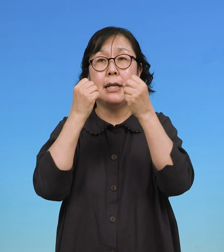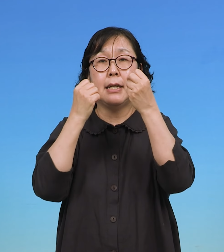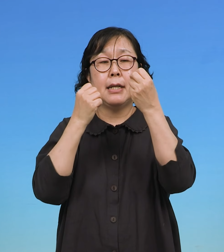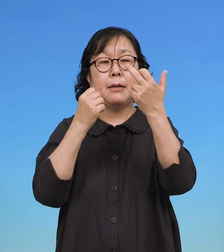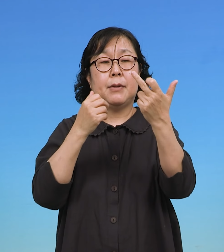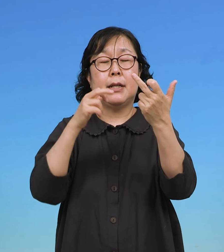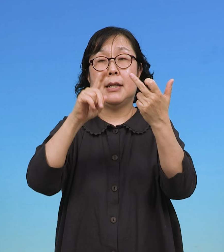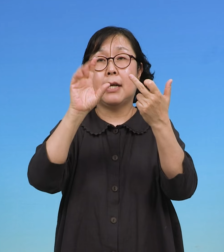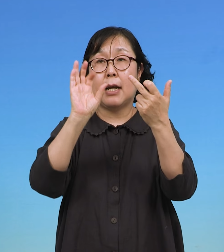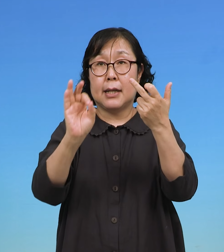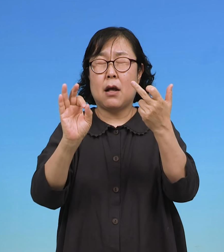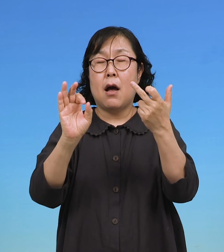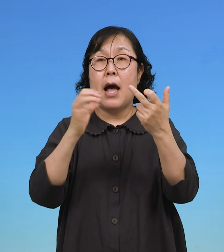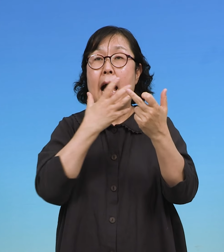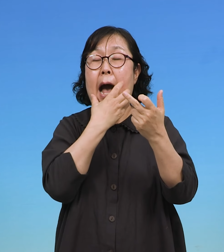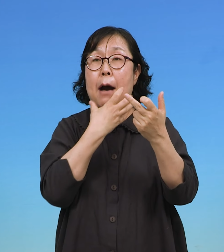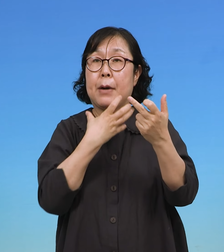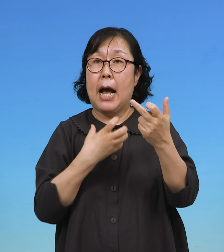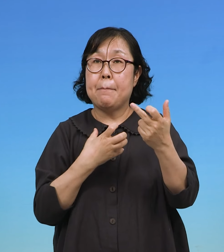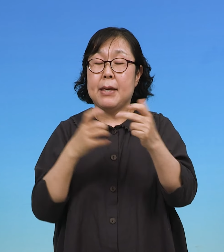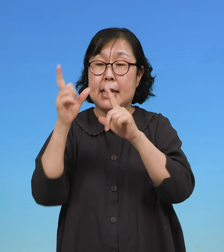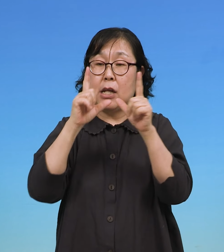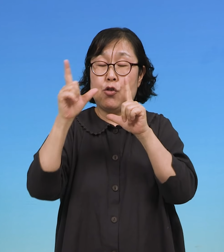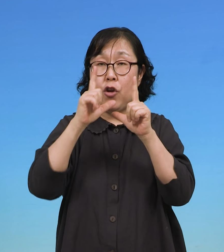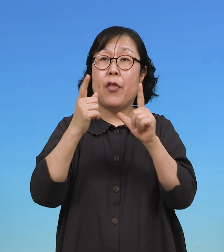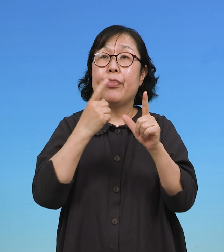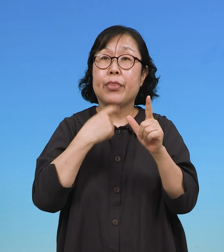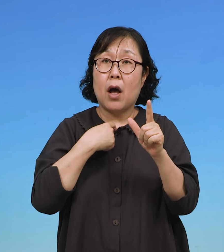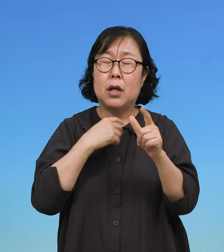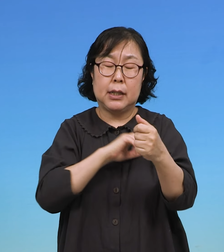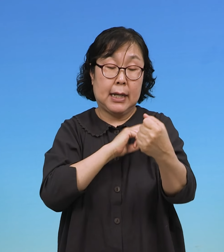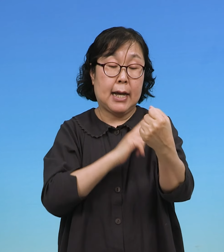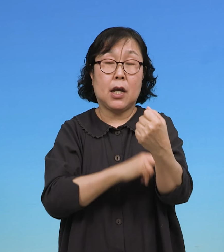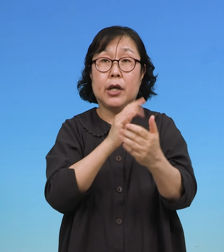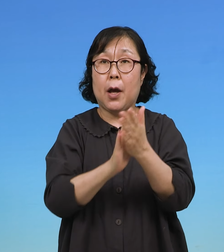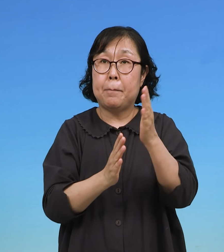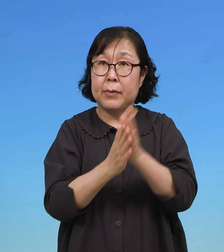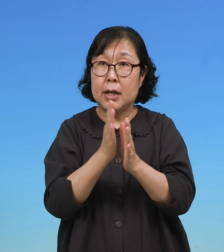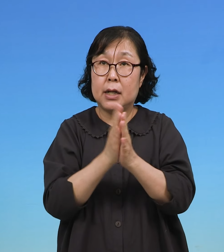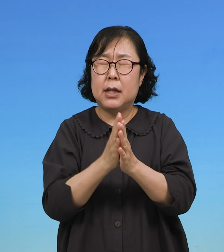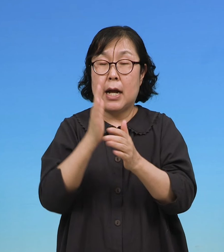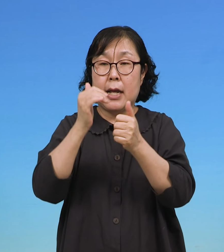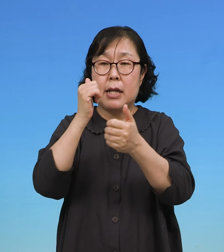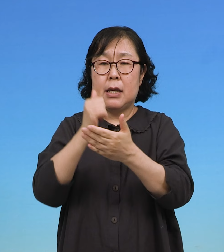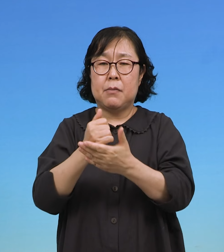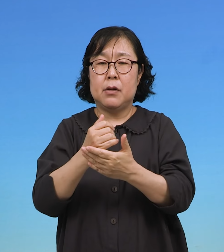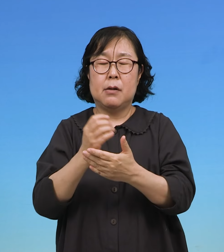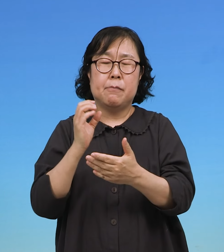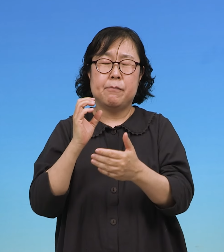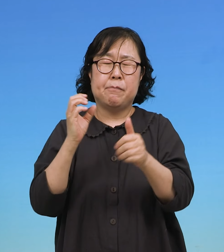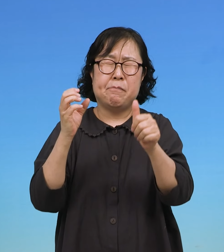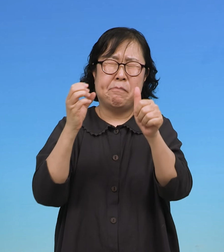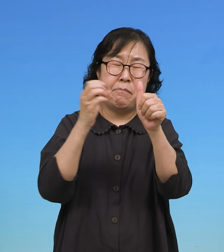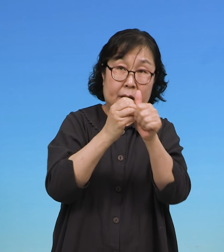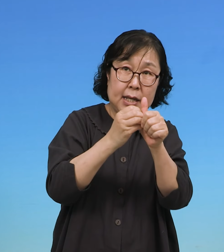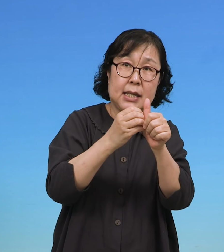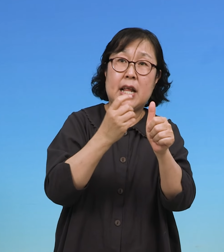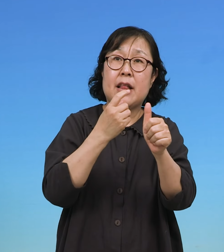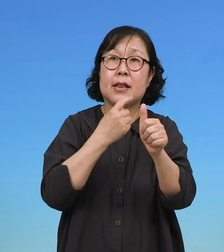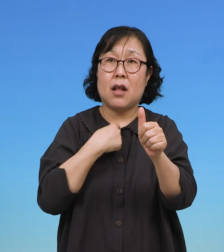아브라함이 누렸던 그 자기를 환대해 주시는 자격 없는, 자격을 상실해버린, 어떤 면에서 하나님을